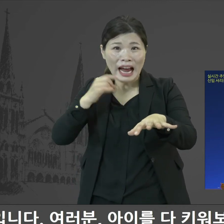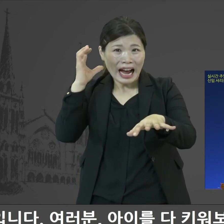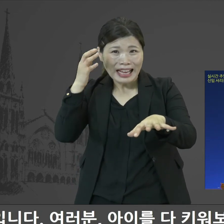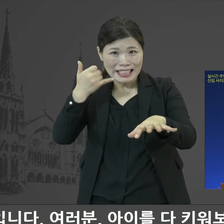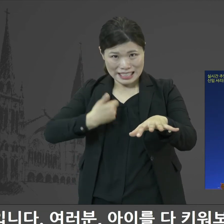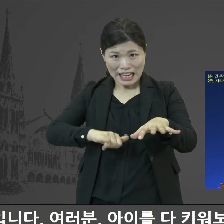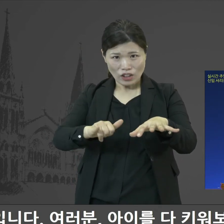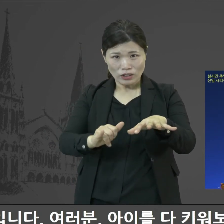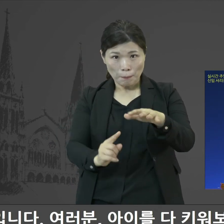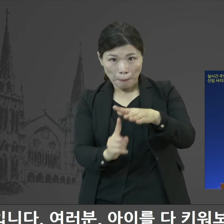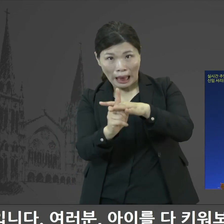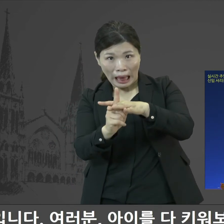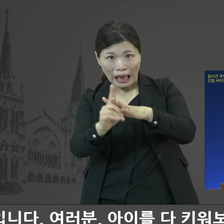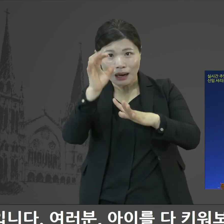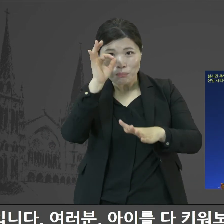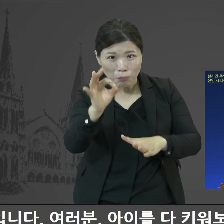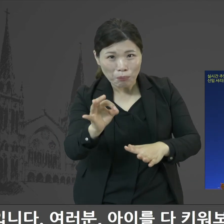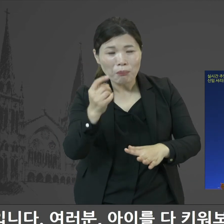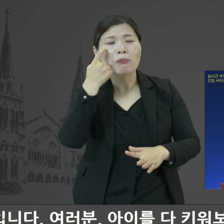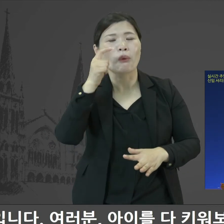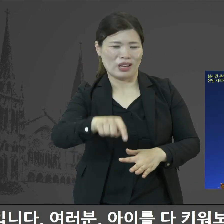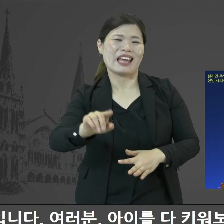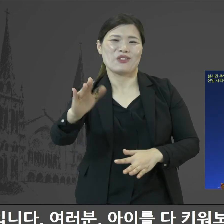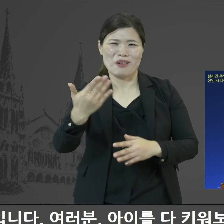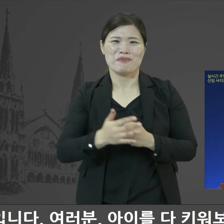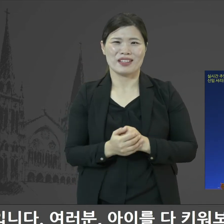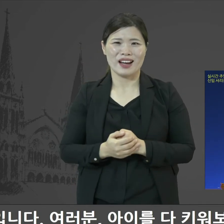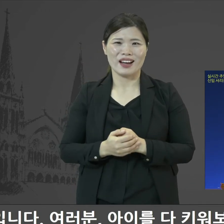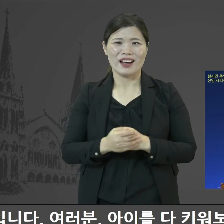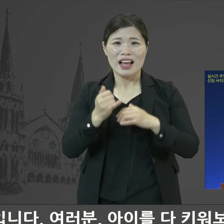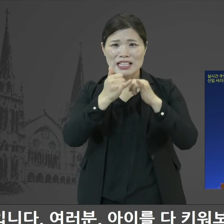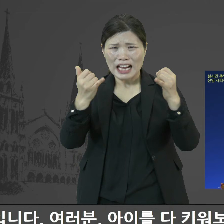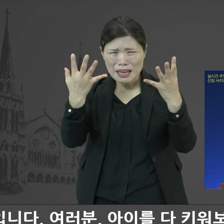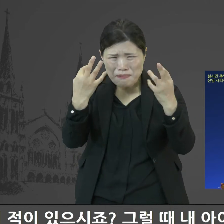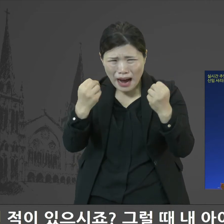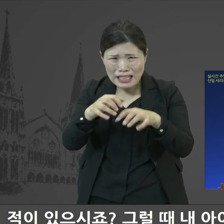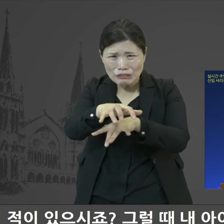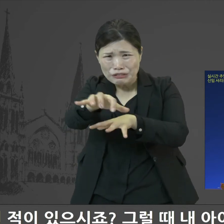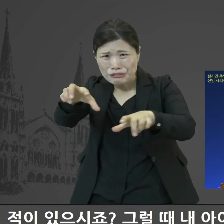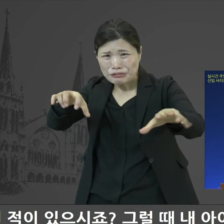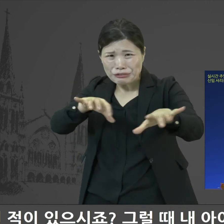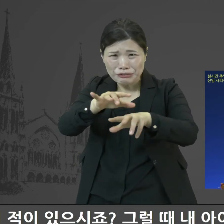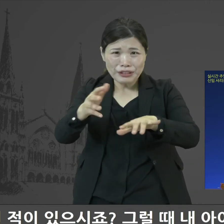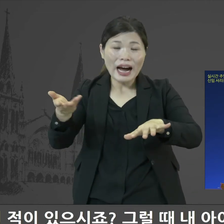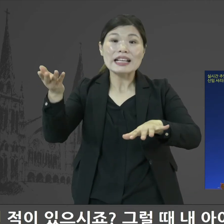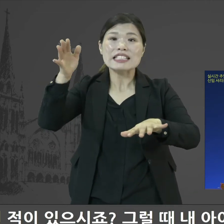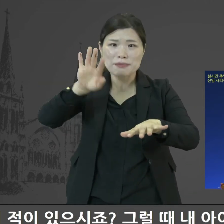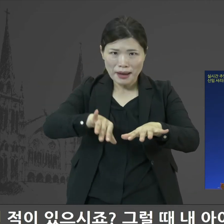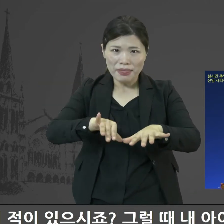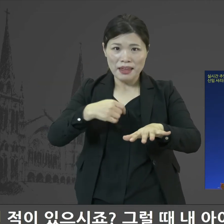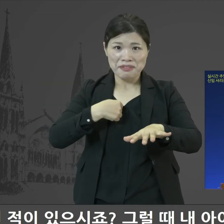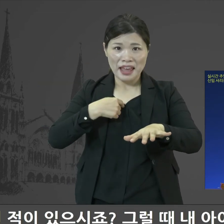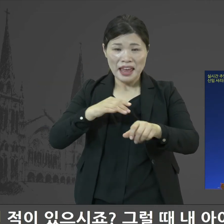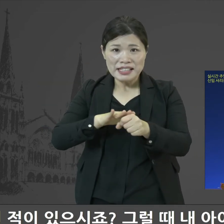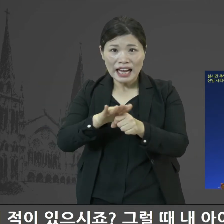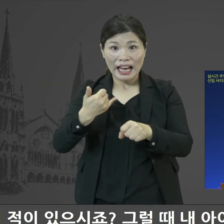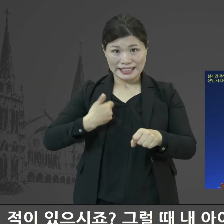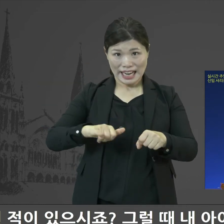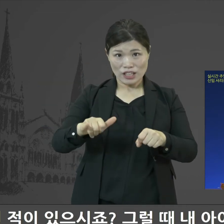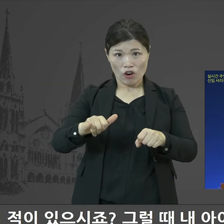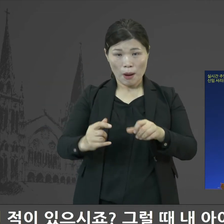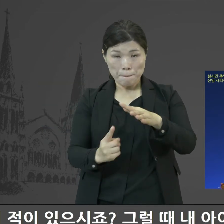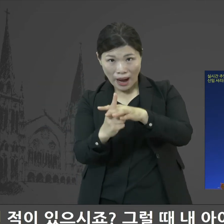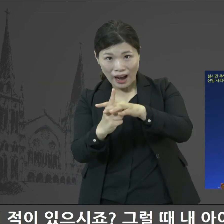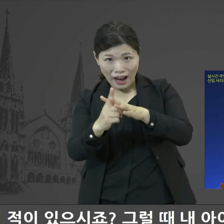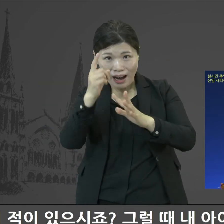보입니까 안 보입니까? 반드시 보입니다. 아무리 사람이 많아도 내가 사랑하는 우리 아이는 보입니다. 아무리 사람이